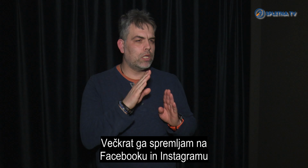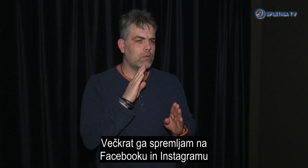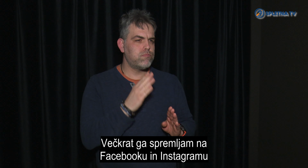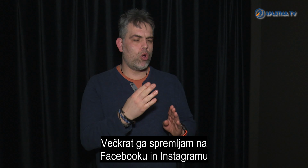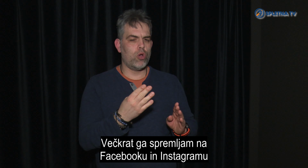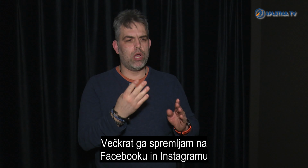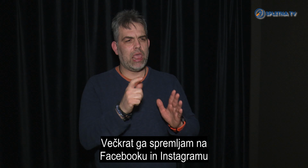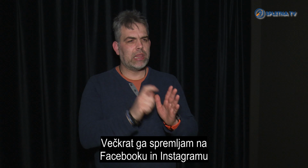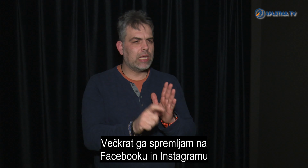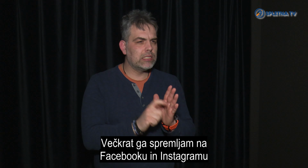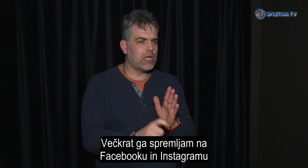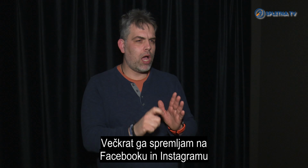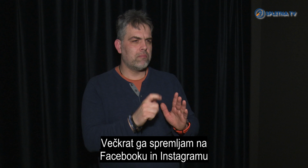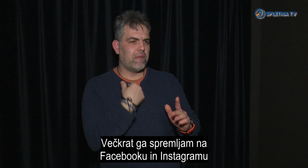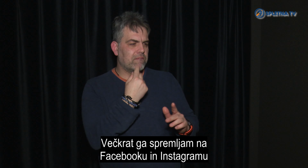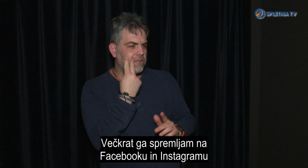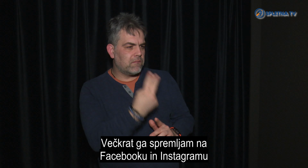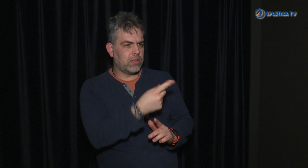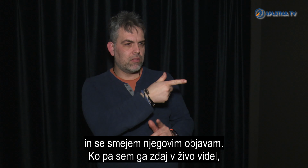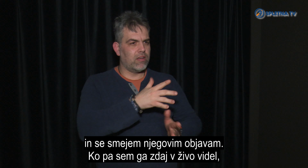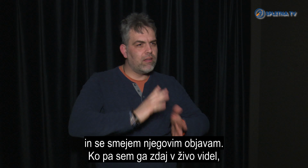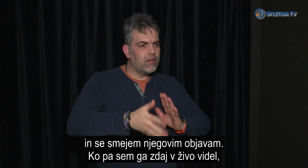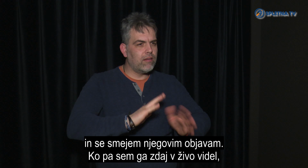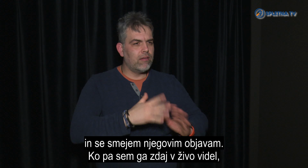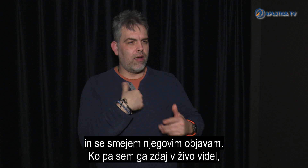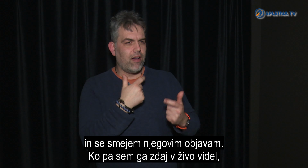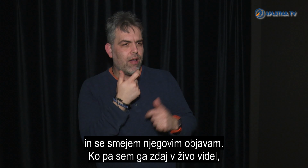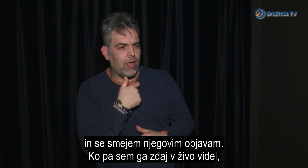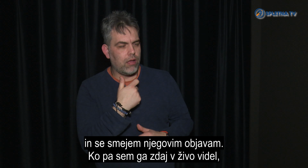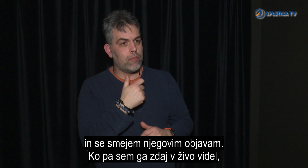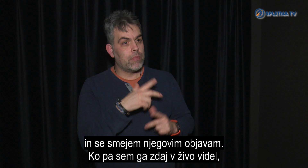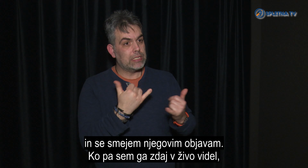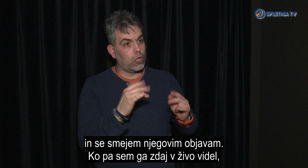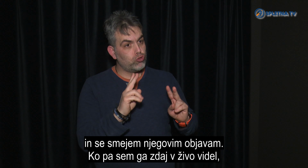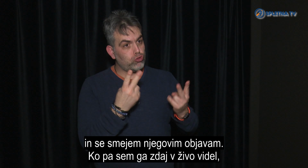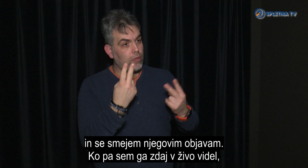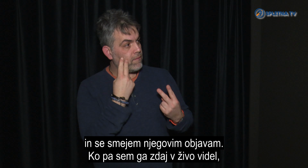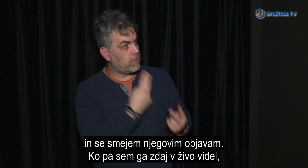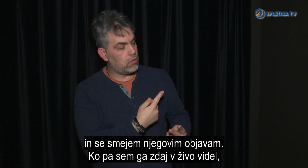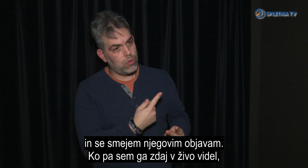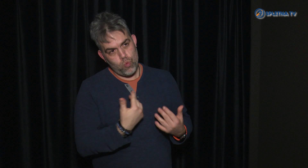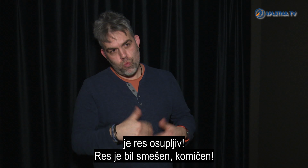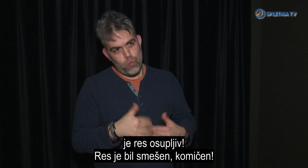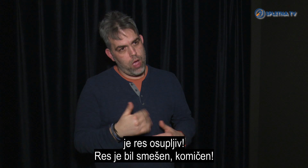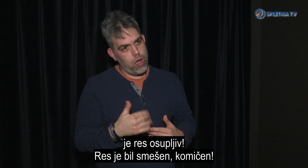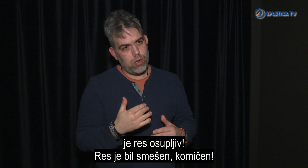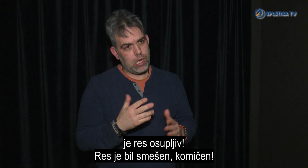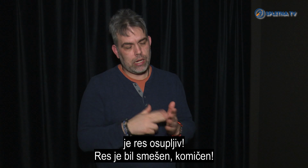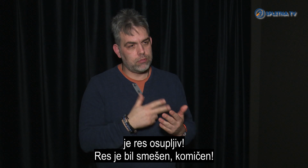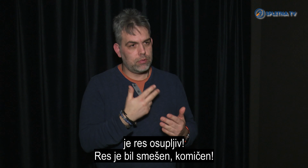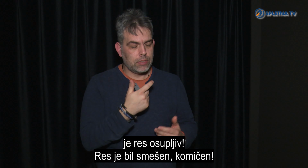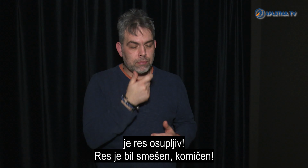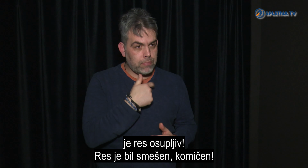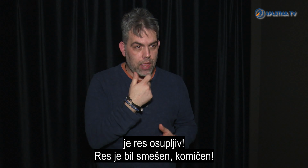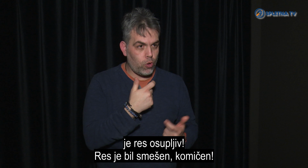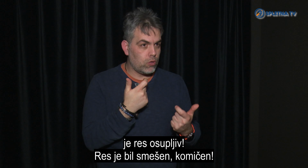Večkrat ga spremljam na Facebooku in Instagramu in se smejem njegovim objavam. Ko pa sem ga zdaj videl v živo, je bil res osupljiv.